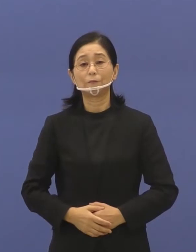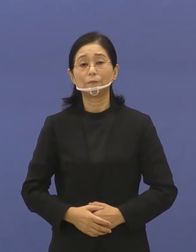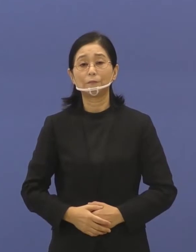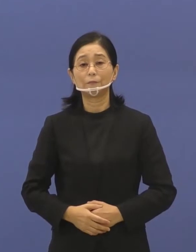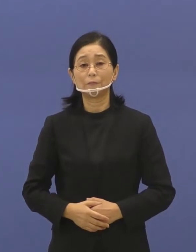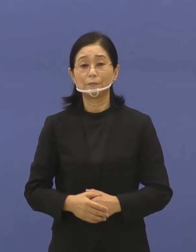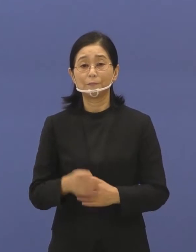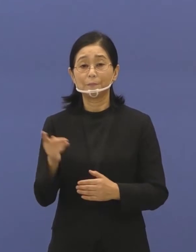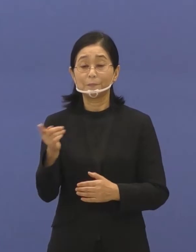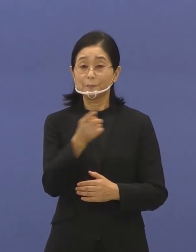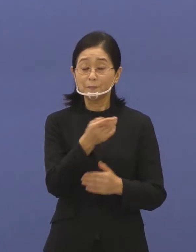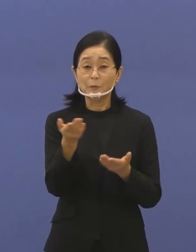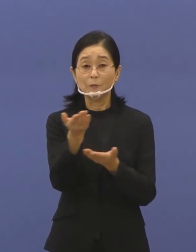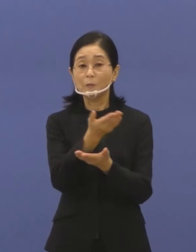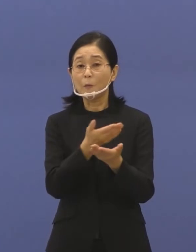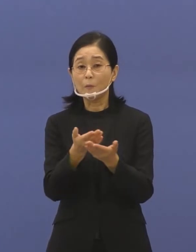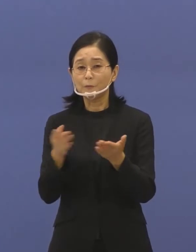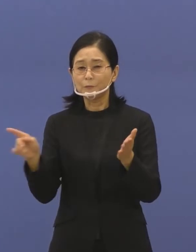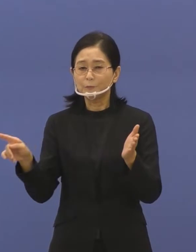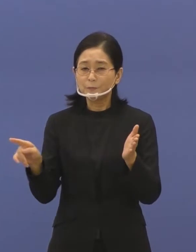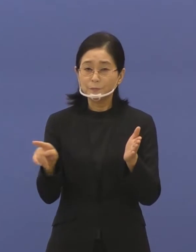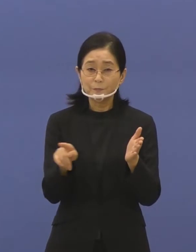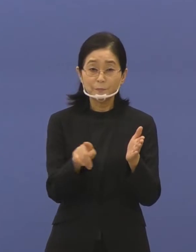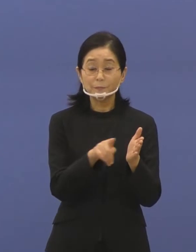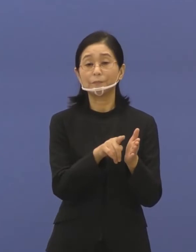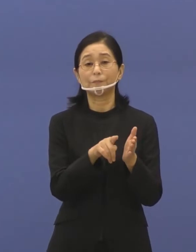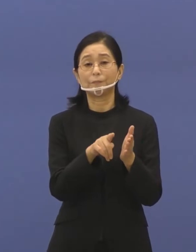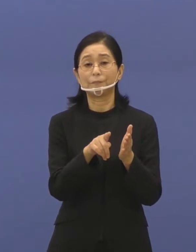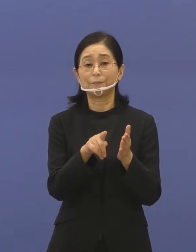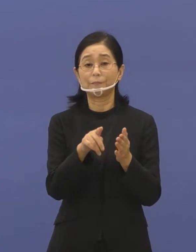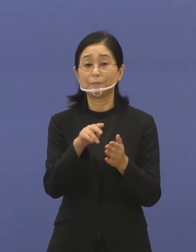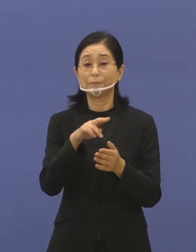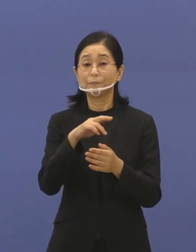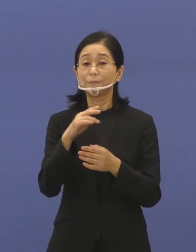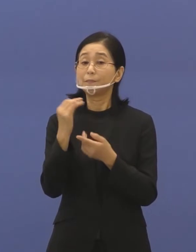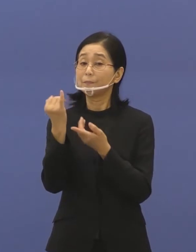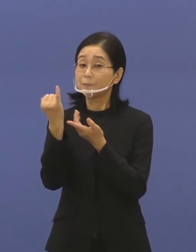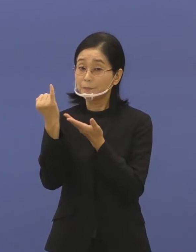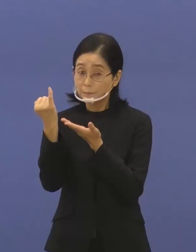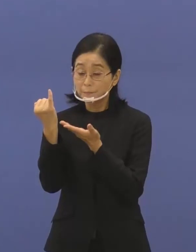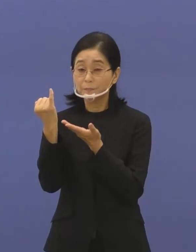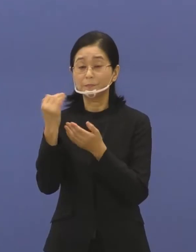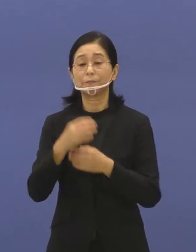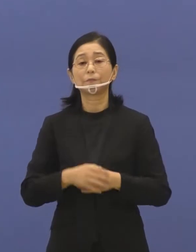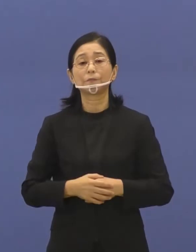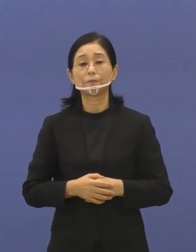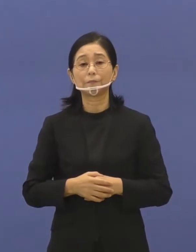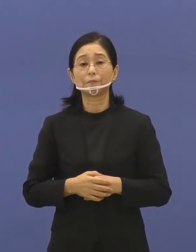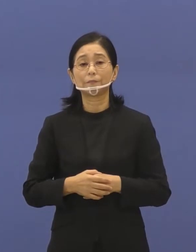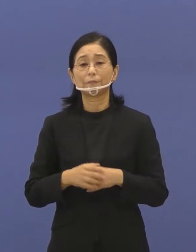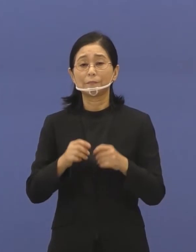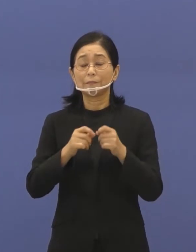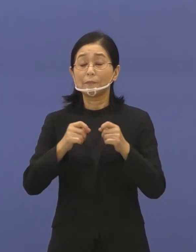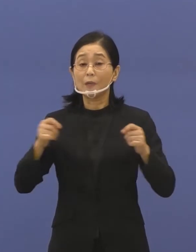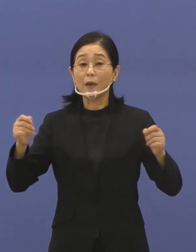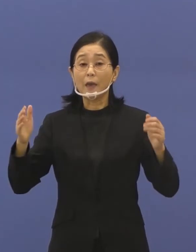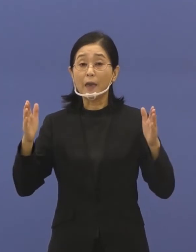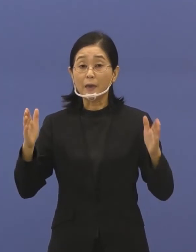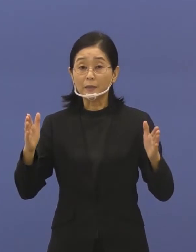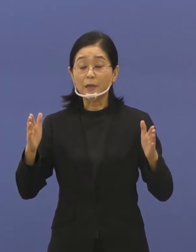交流続けられていたイギリスの王室で、長年にわたって女